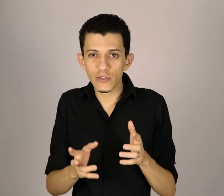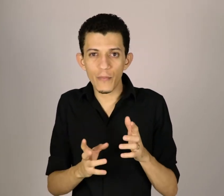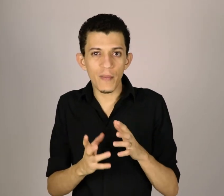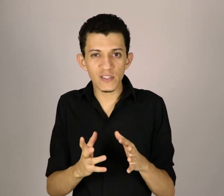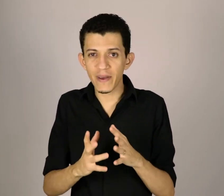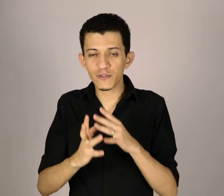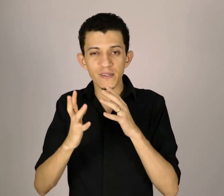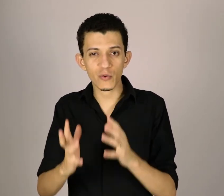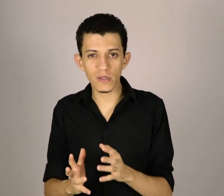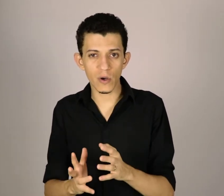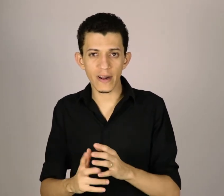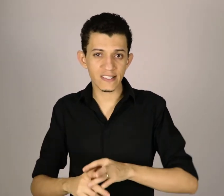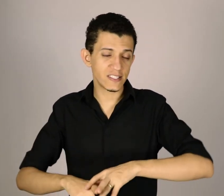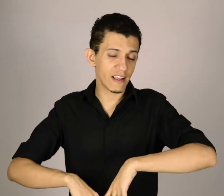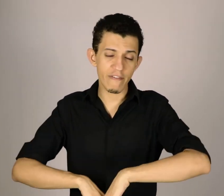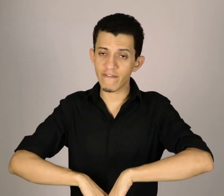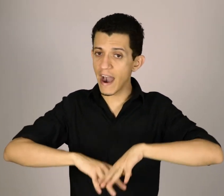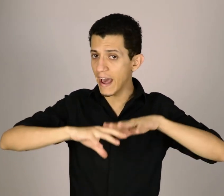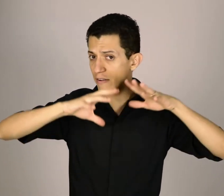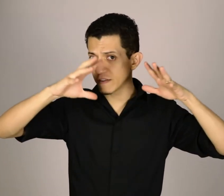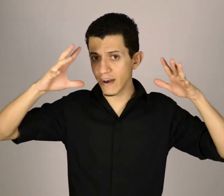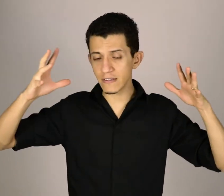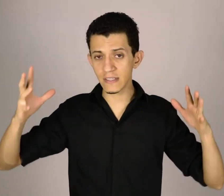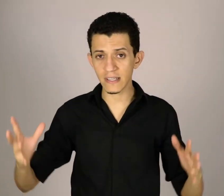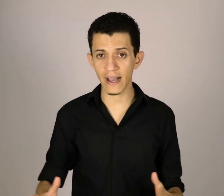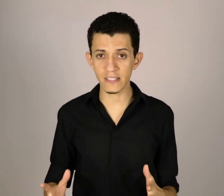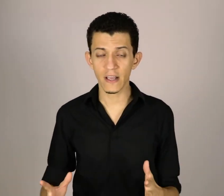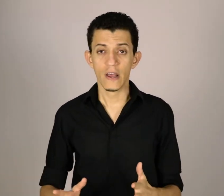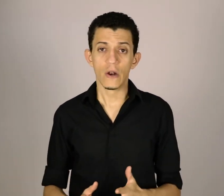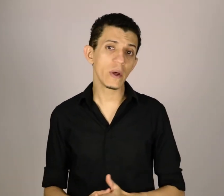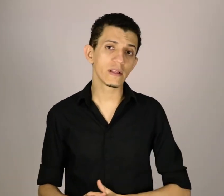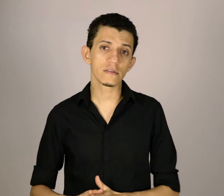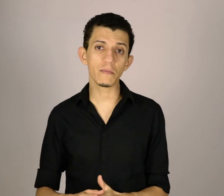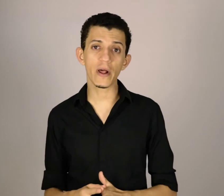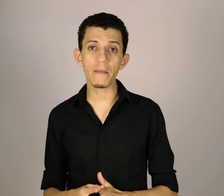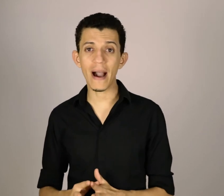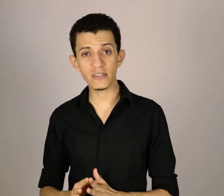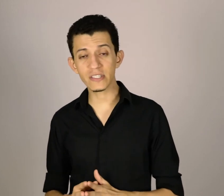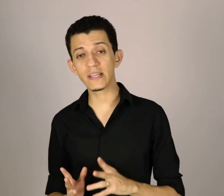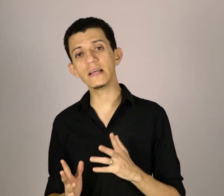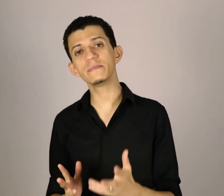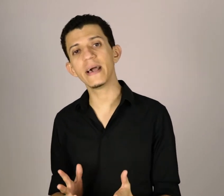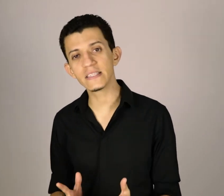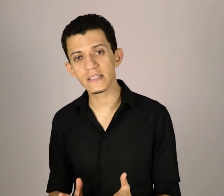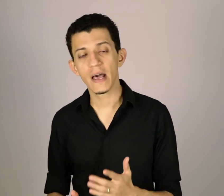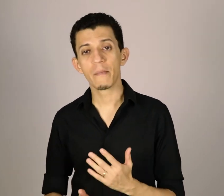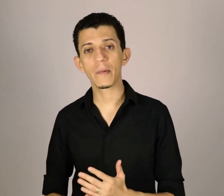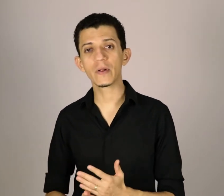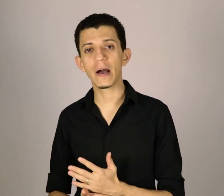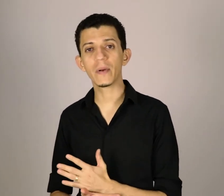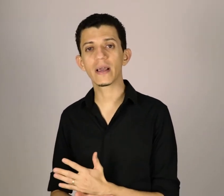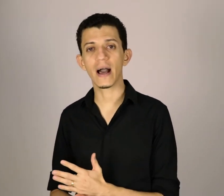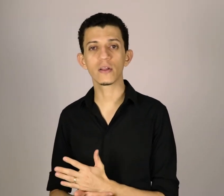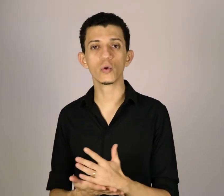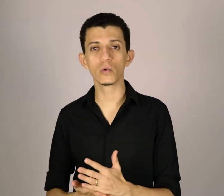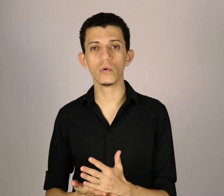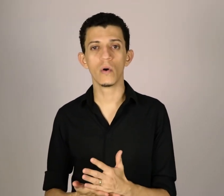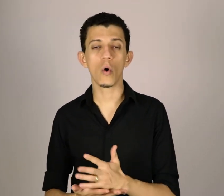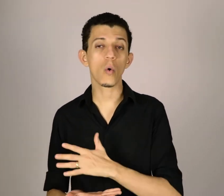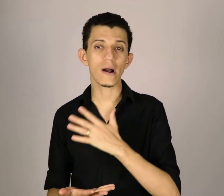por mais ou menos umas 2 horas, a gente teve vários e vários insights. No entanto, demorei mais de 6 meses para poder aplicar tudo ou quase